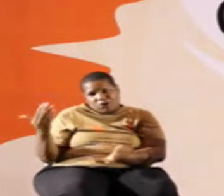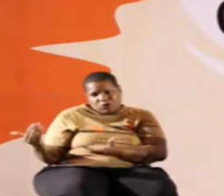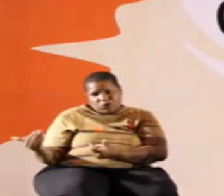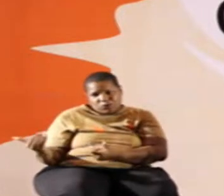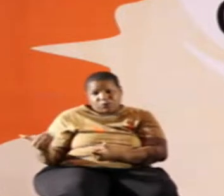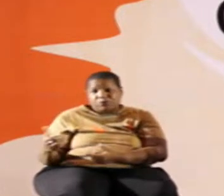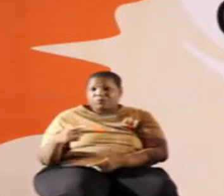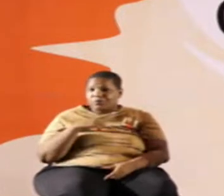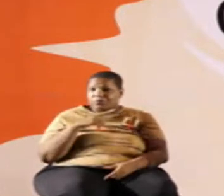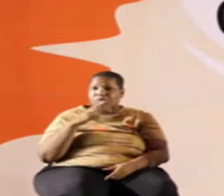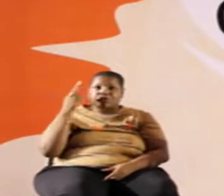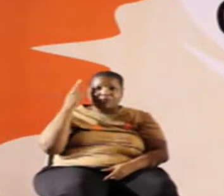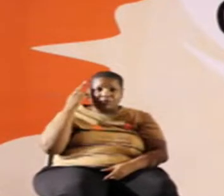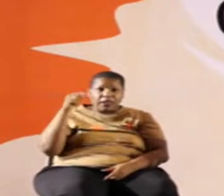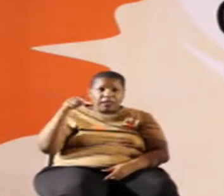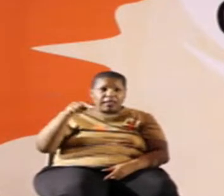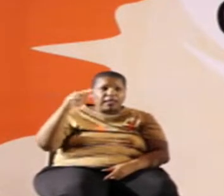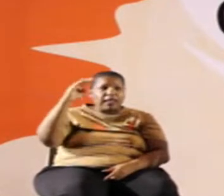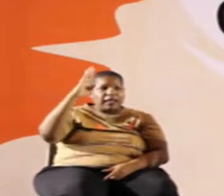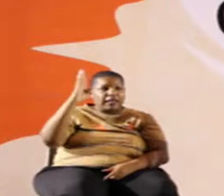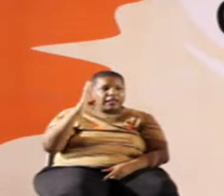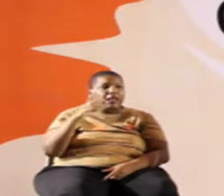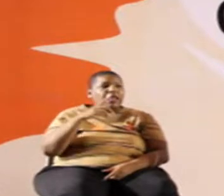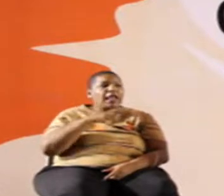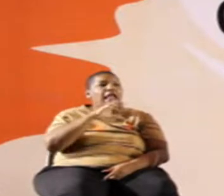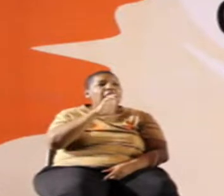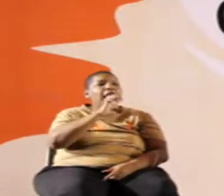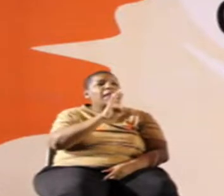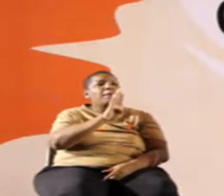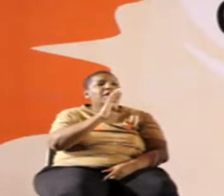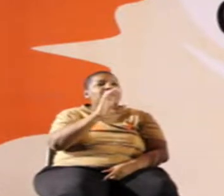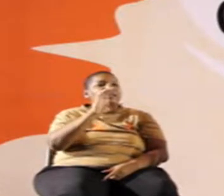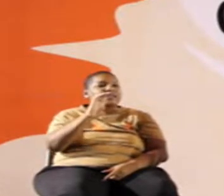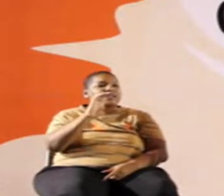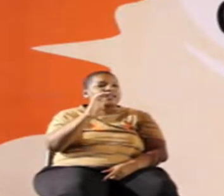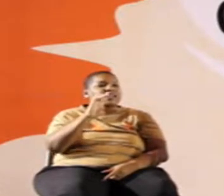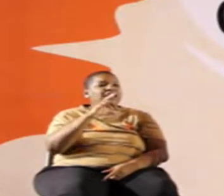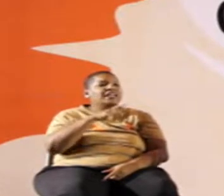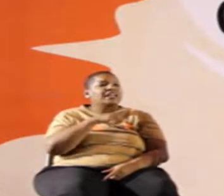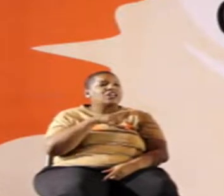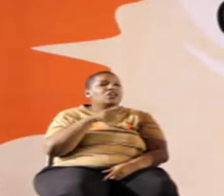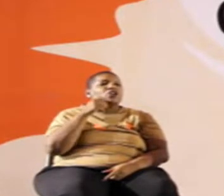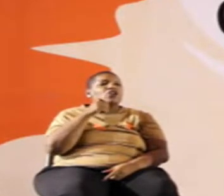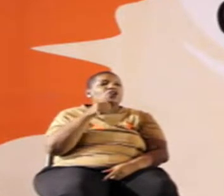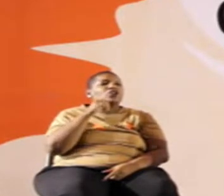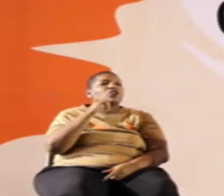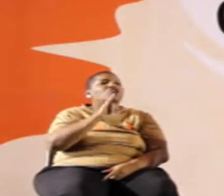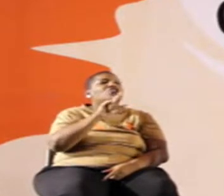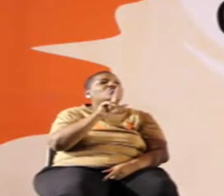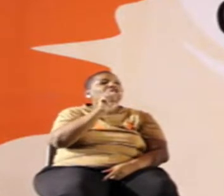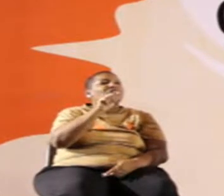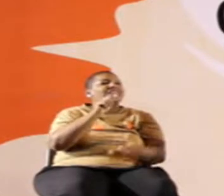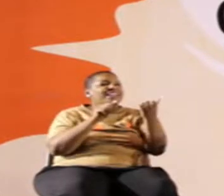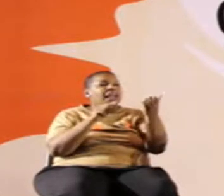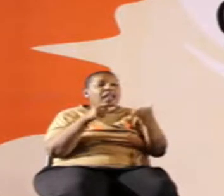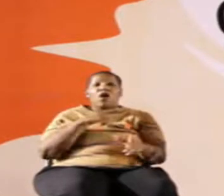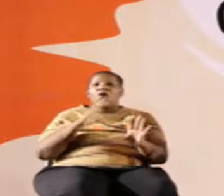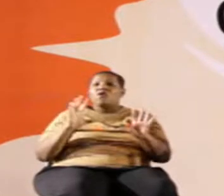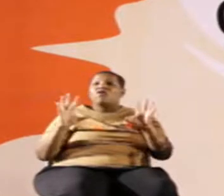rádio aqui da Rádio Nacional, a nossa grande ABC, né, Juliana, já foi? Não. Então, o Viva